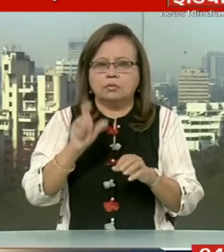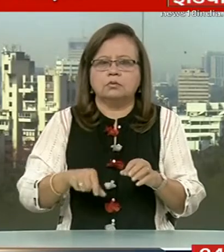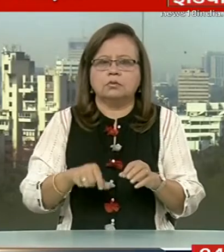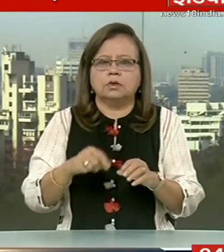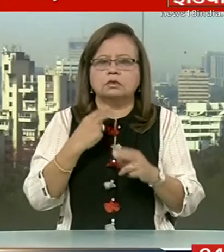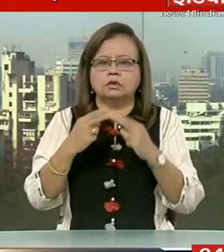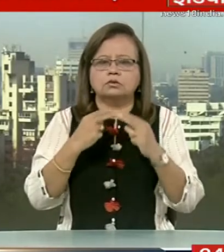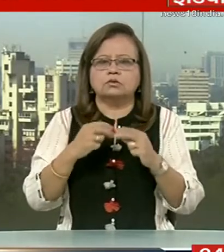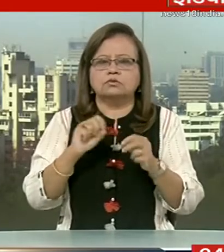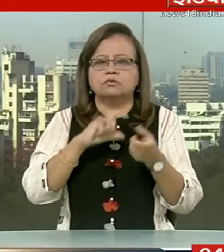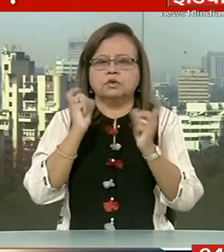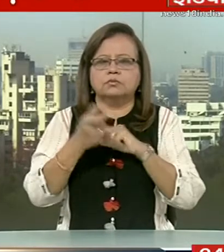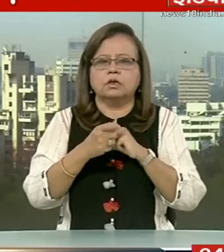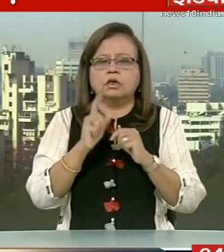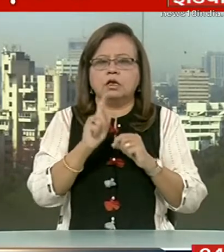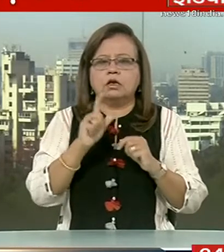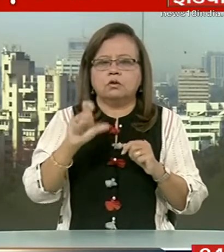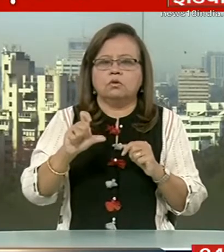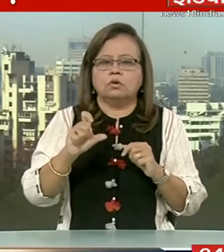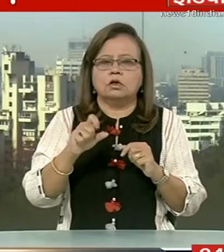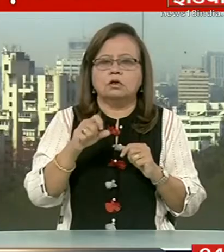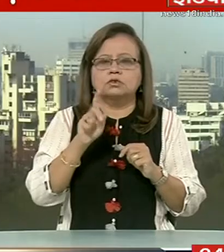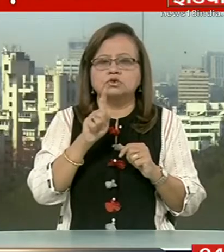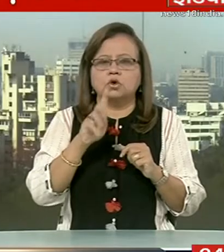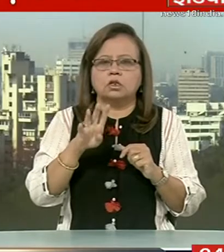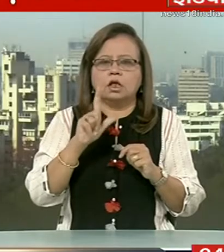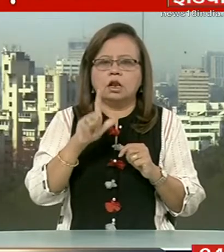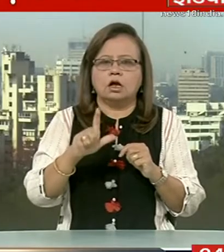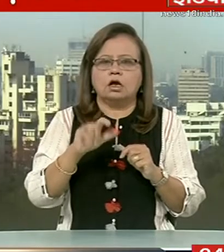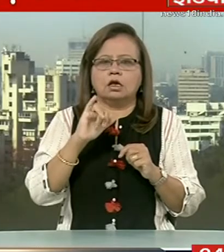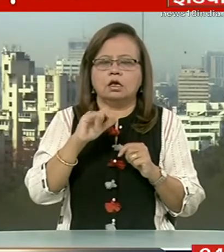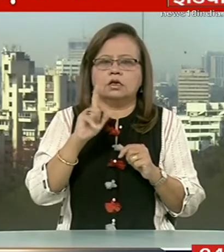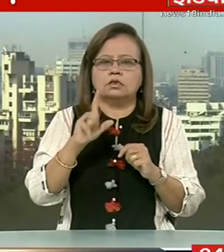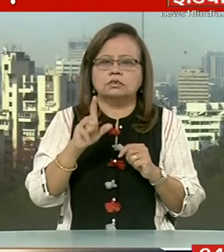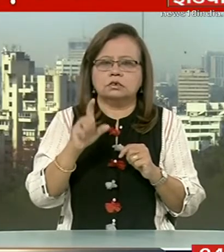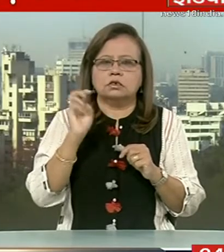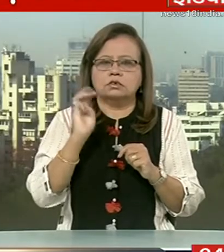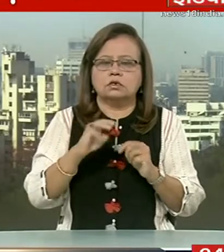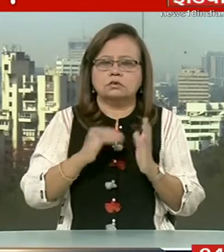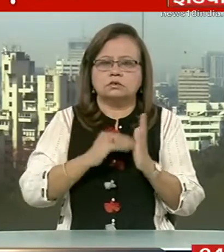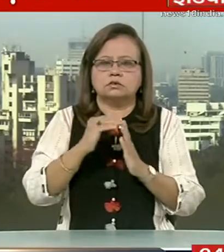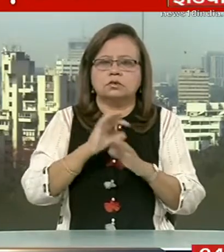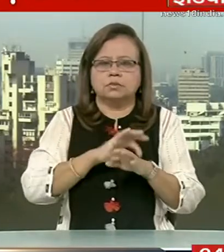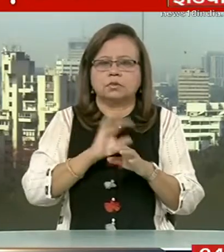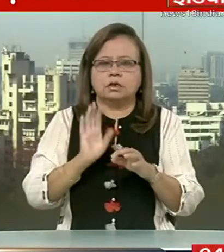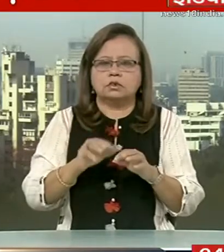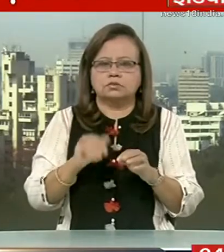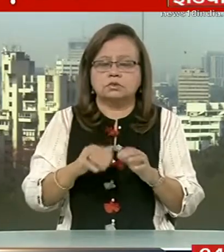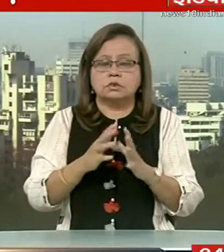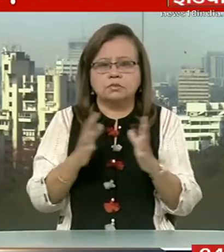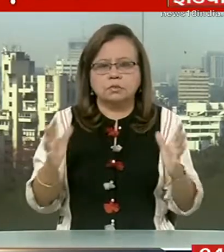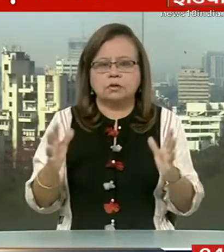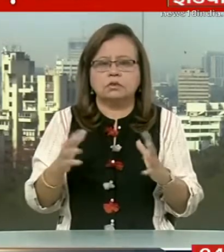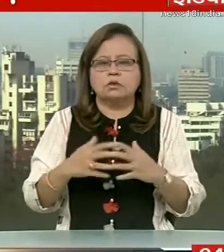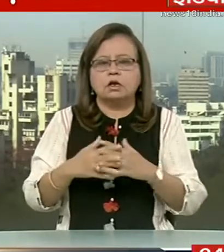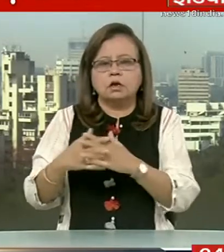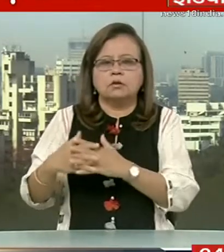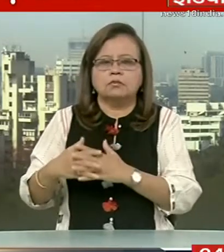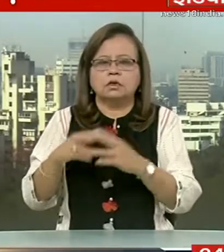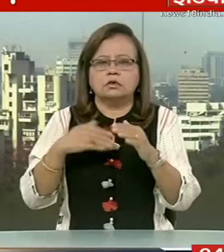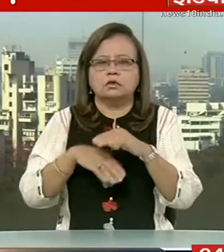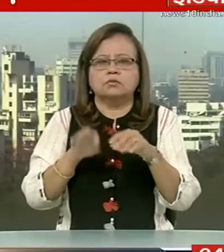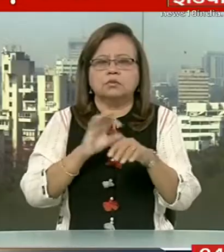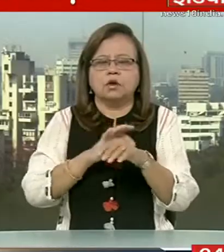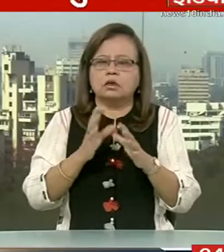मामलों की बात करें तो विश्व भर में एक करोड़ 56 लाख 61 हजार से अधिक मामले में सबसे अधिक प्रभावित